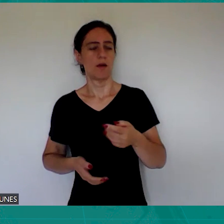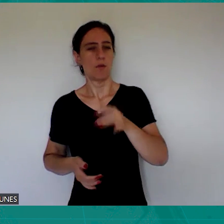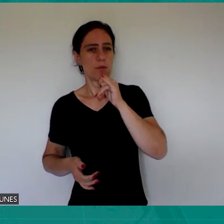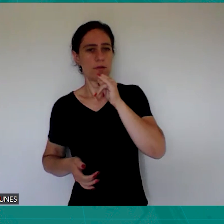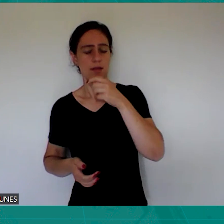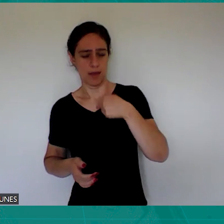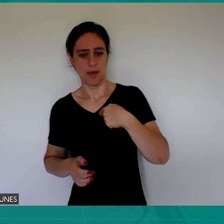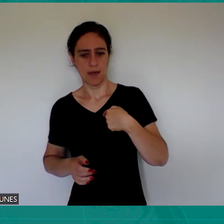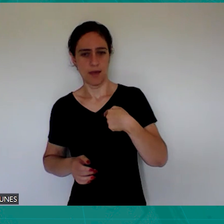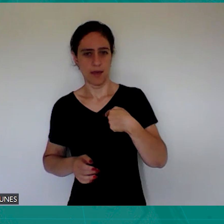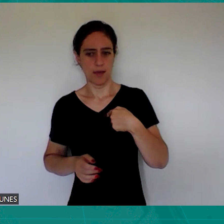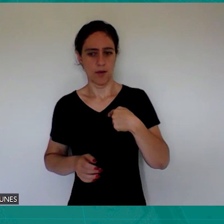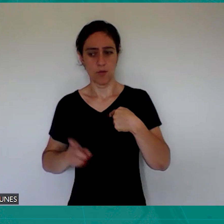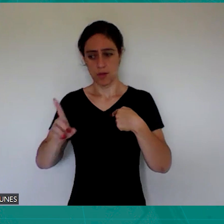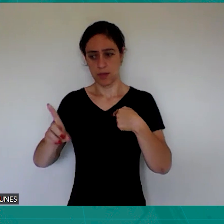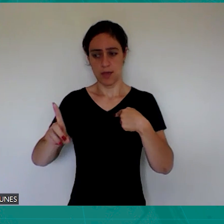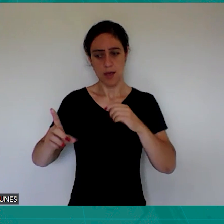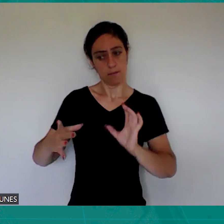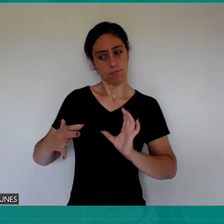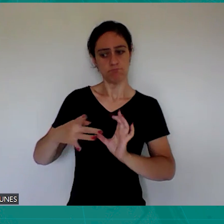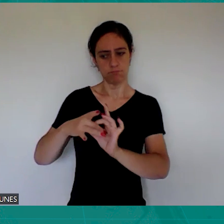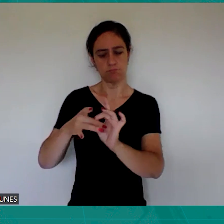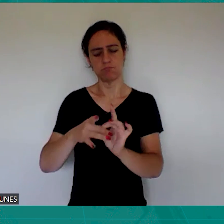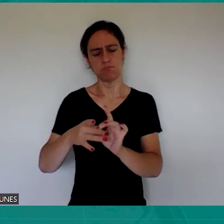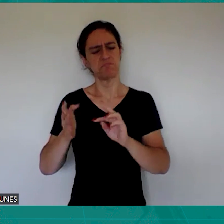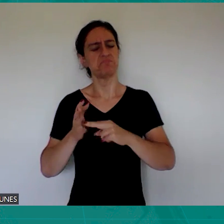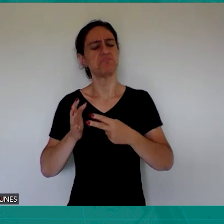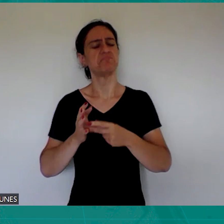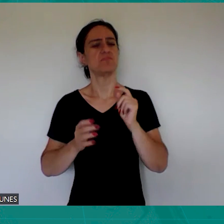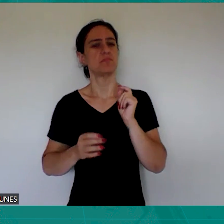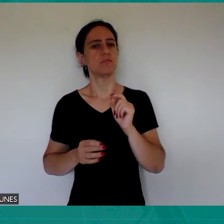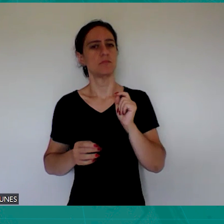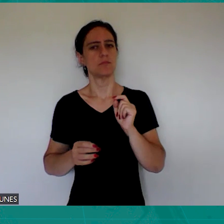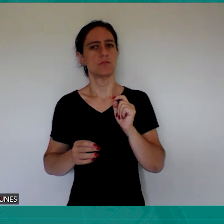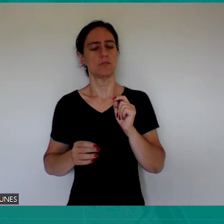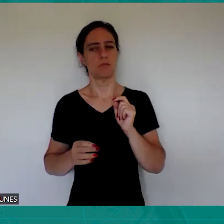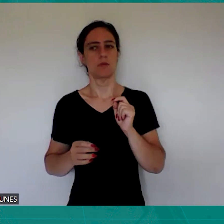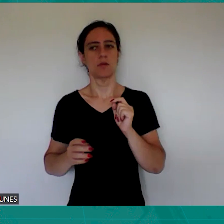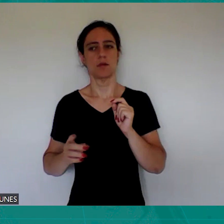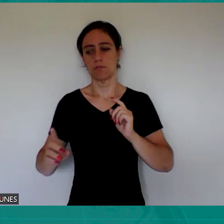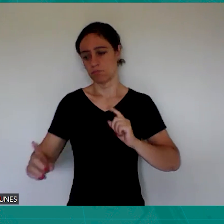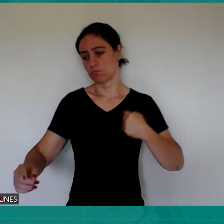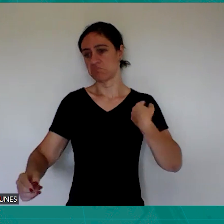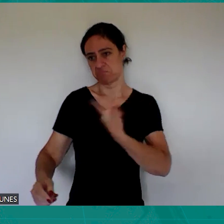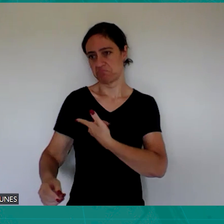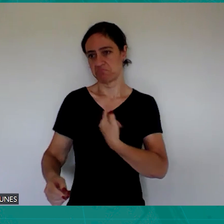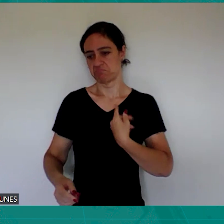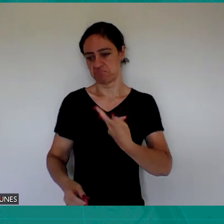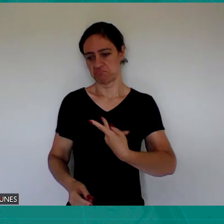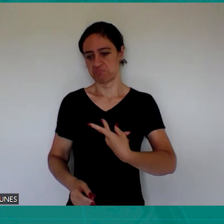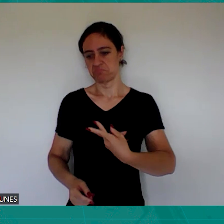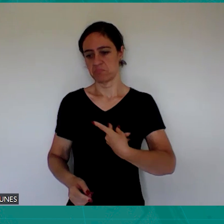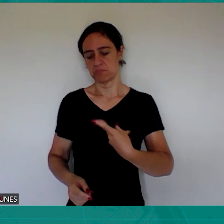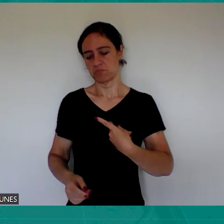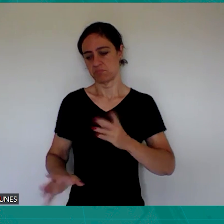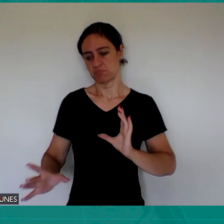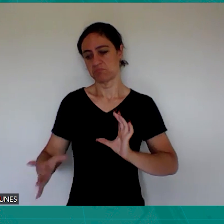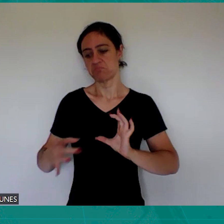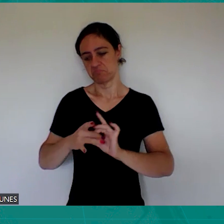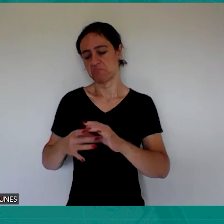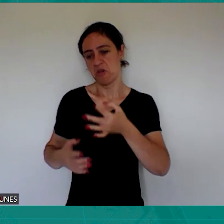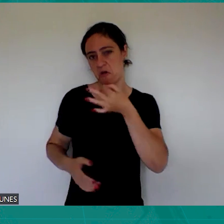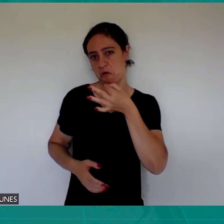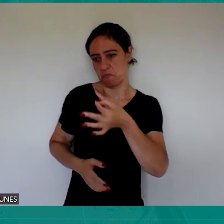e o Deus somos um. O que quer dizer isso? Eu e o Deus somos um. Não, eu sou da mesma opinião dele,